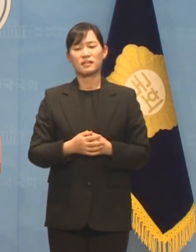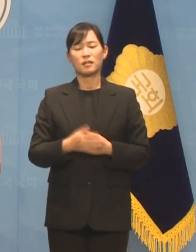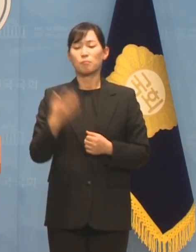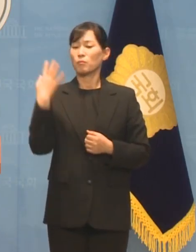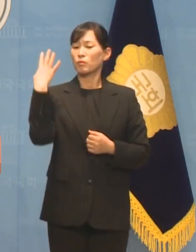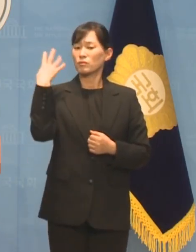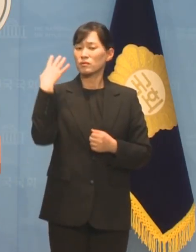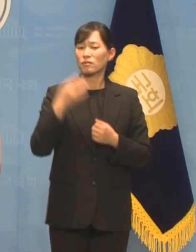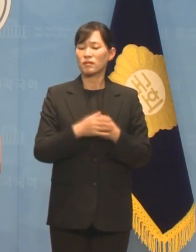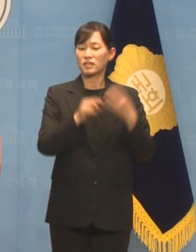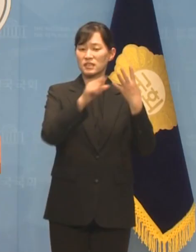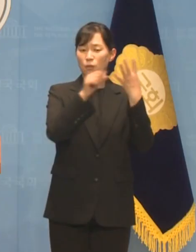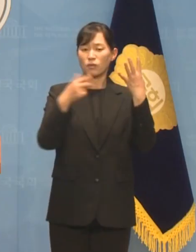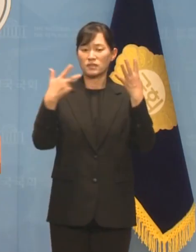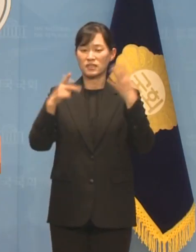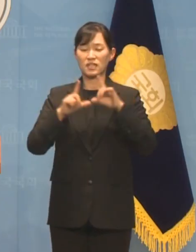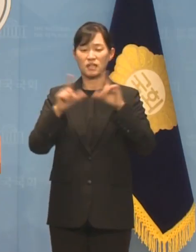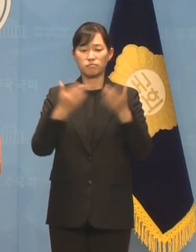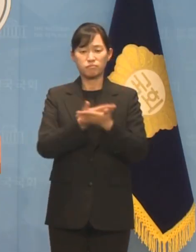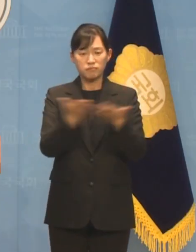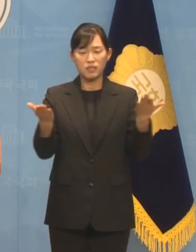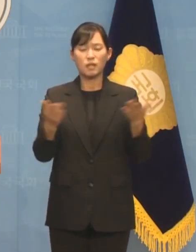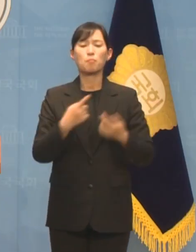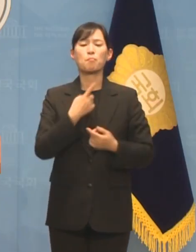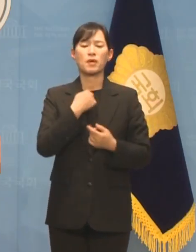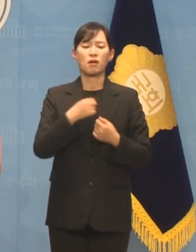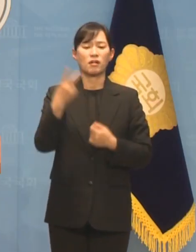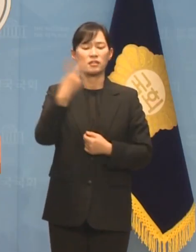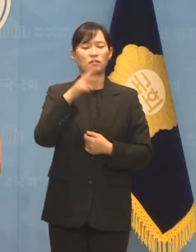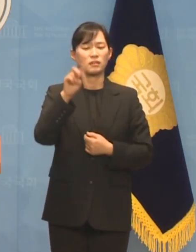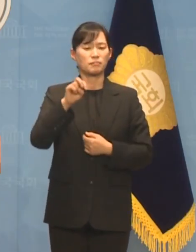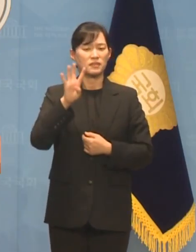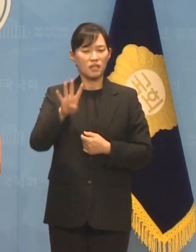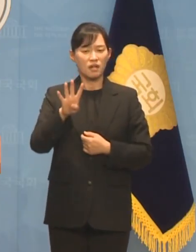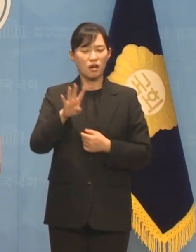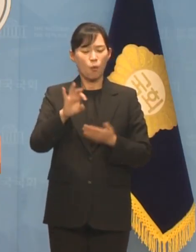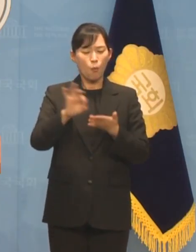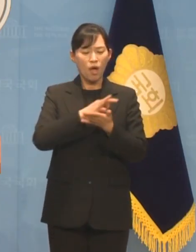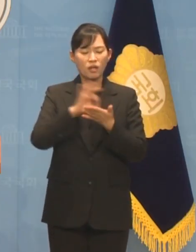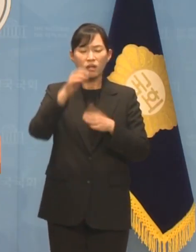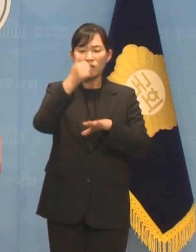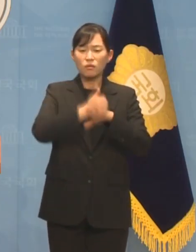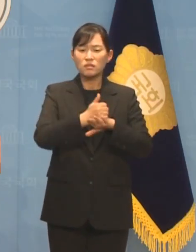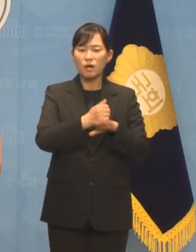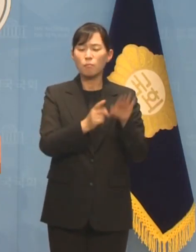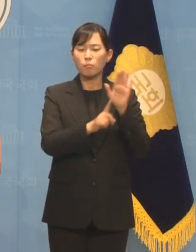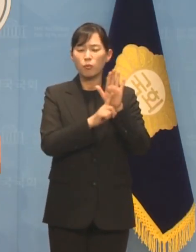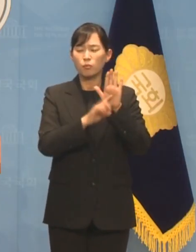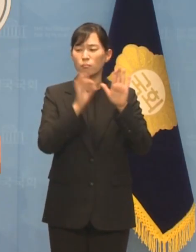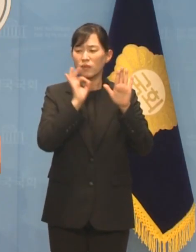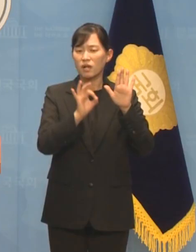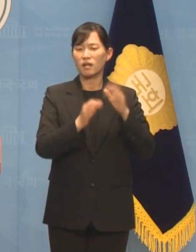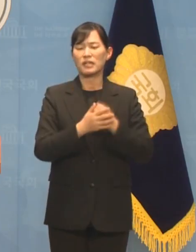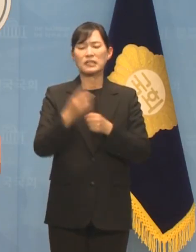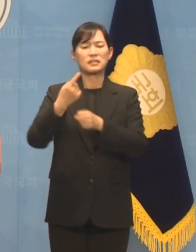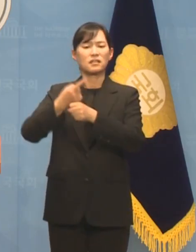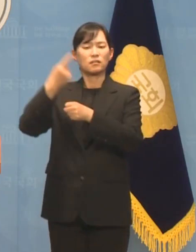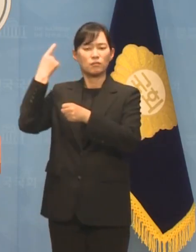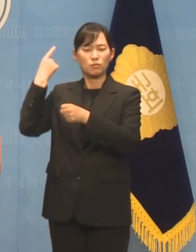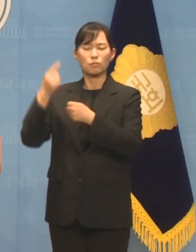며칠 전 4월 7일 배포된 2024 회계년도 결산 관련 보도자료에 의하더라도